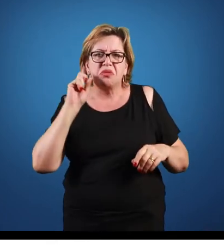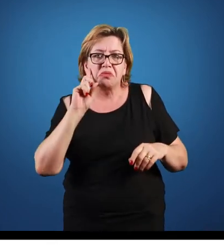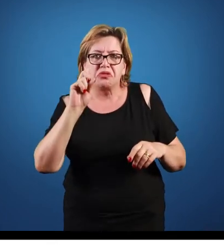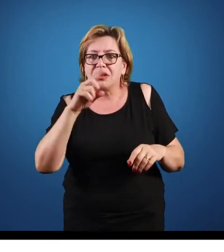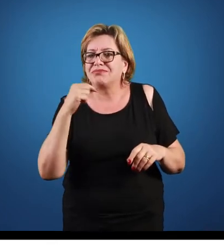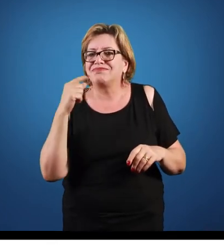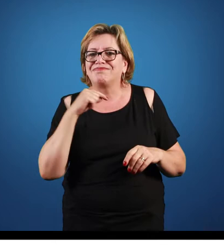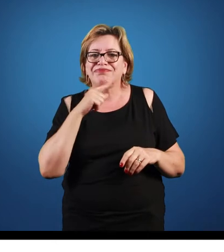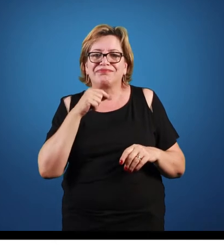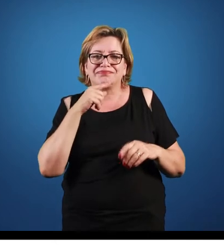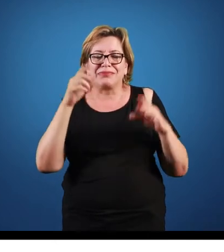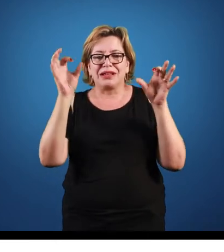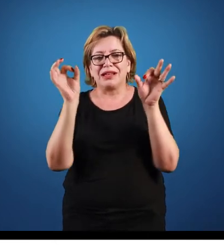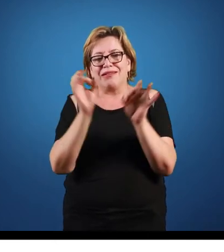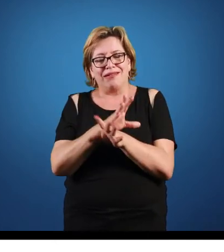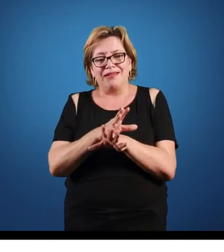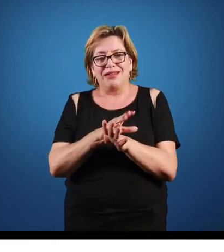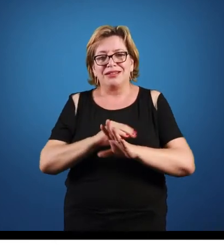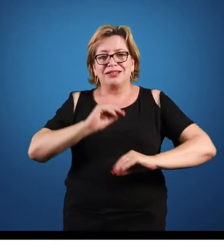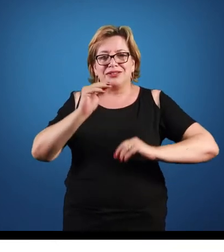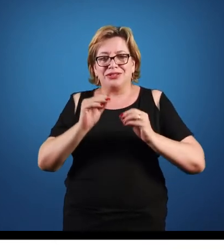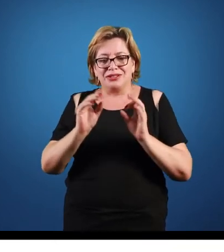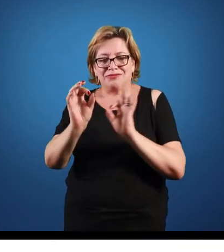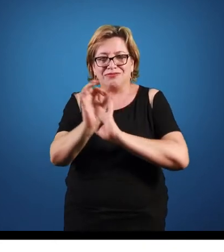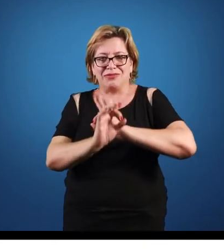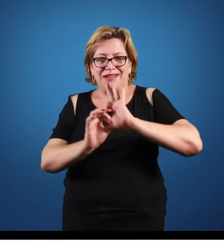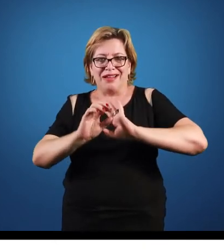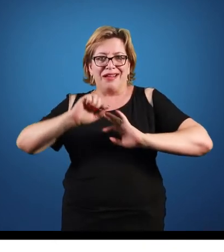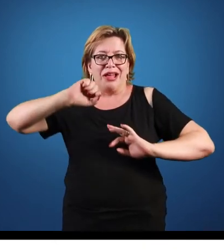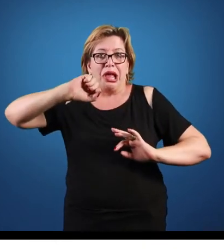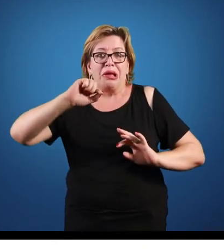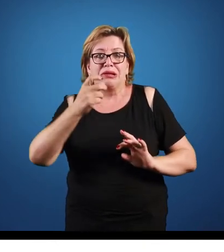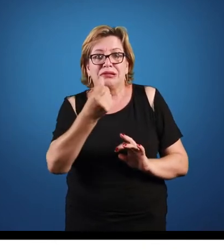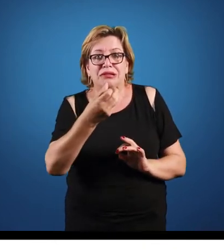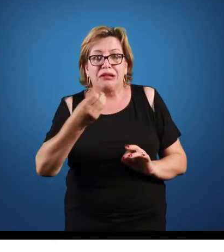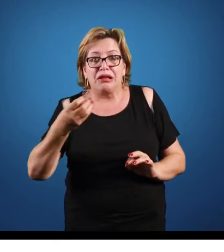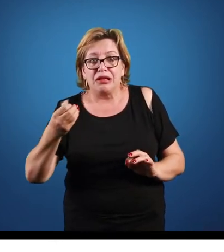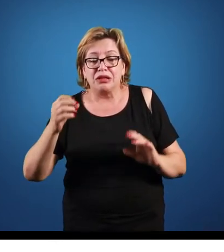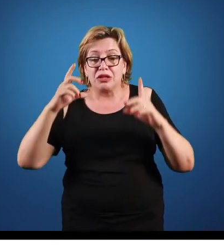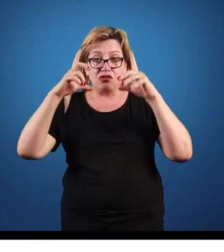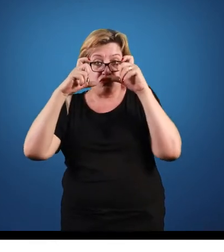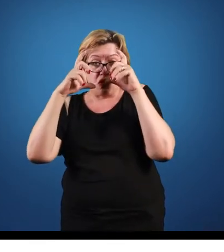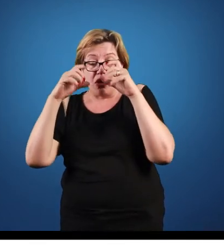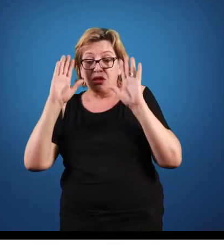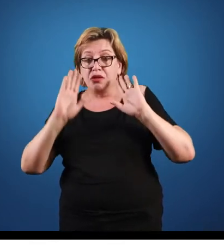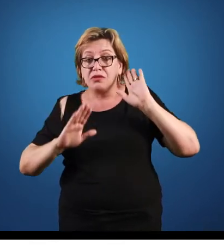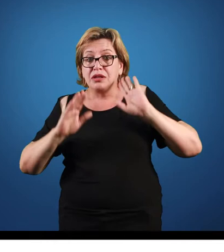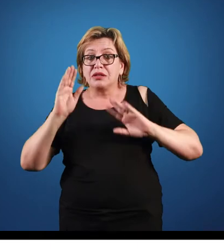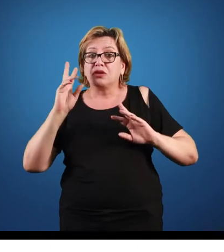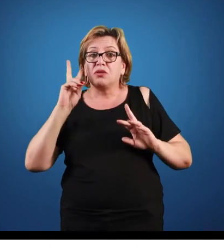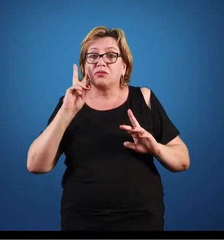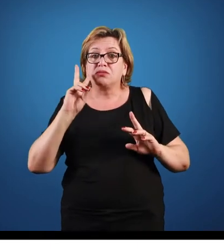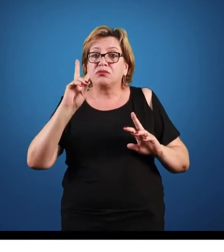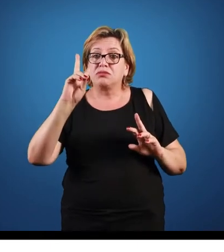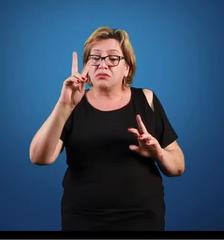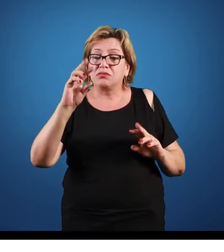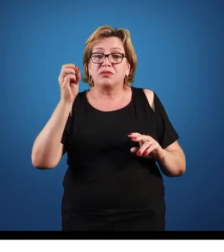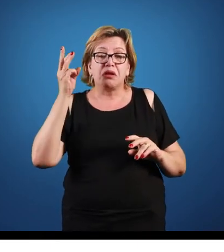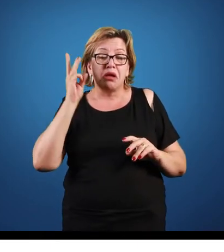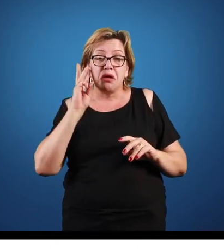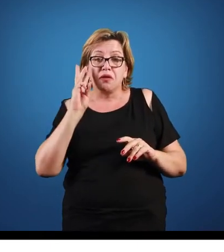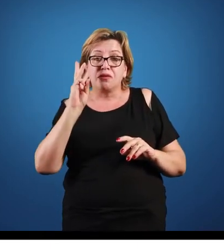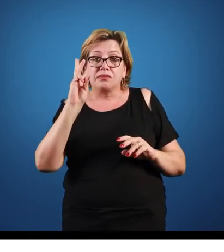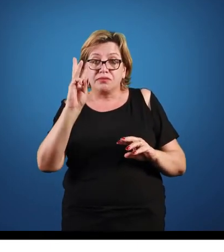exemplo não vai terminar todas as fotos do filme que você escolheu 1.600 fotos não vai ficar numa tarde você vai precisar de alguns dias eu lembro que os alunos de artes que eu